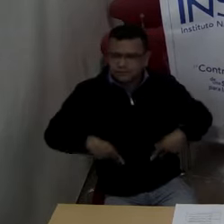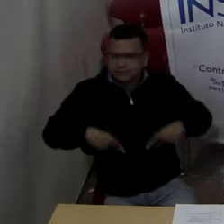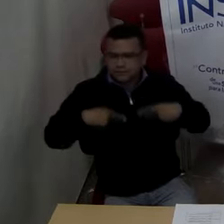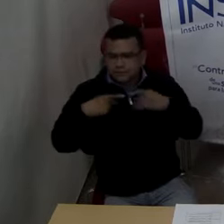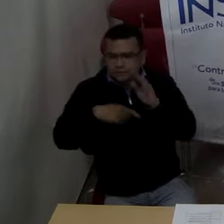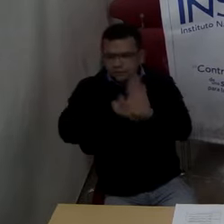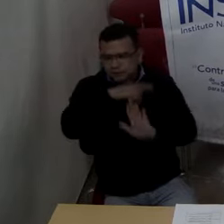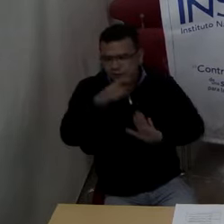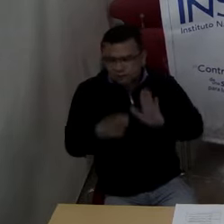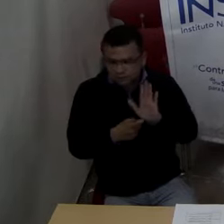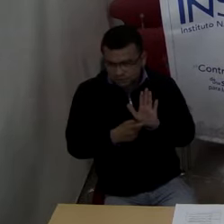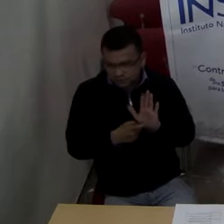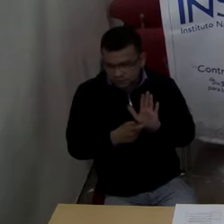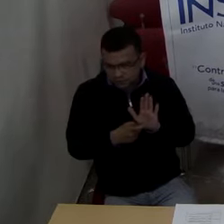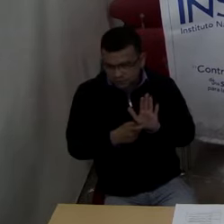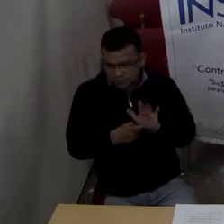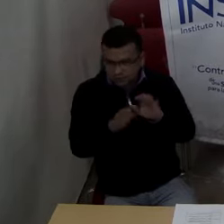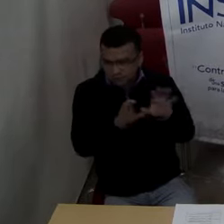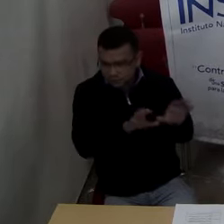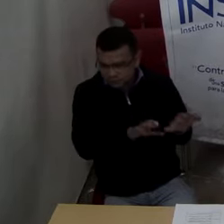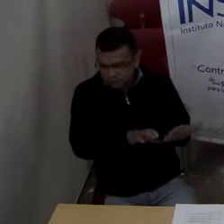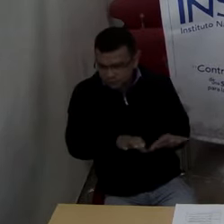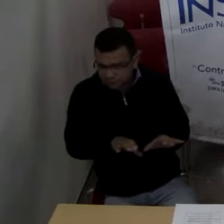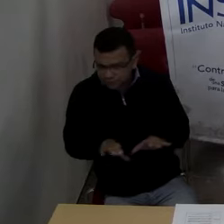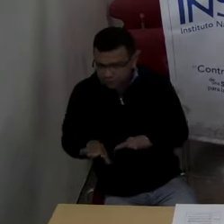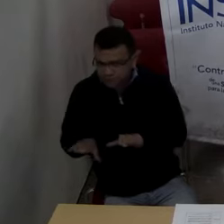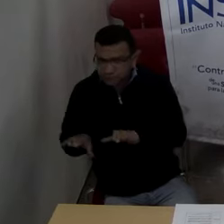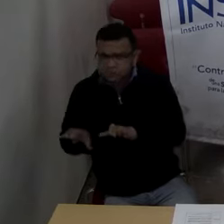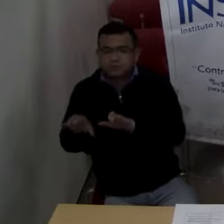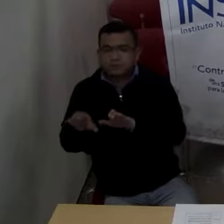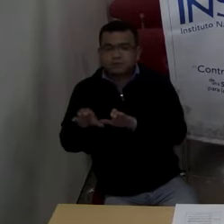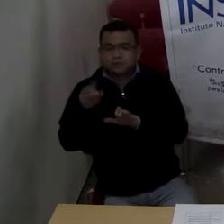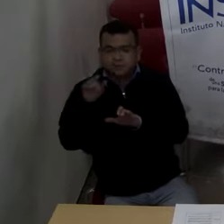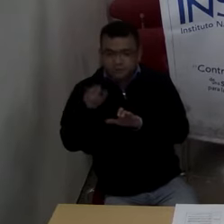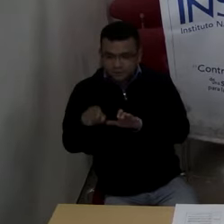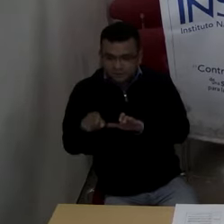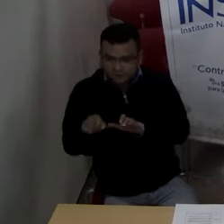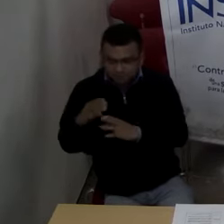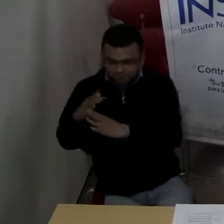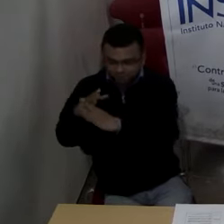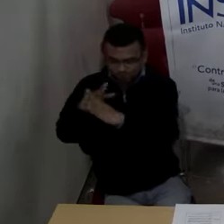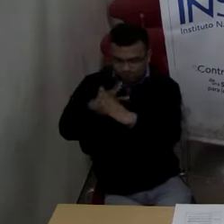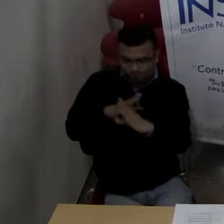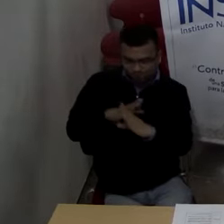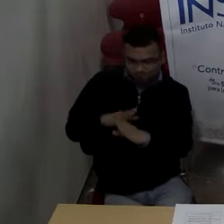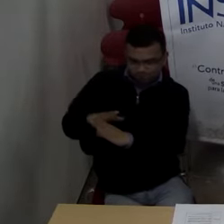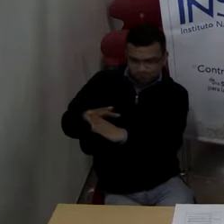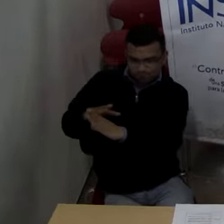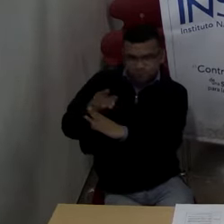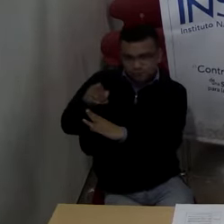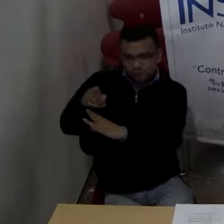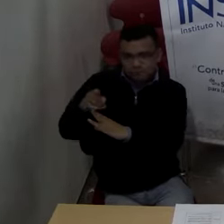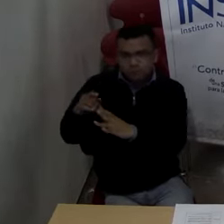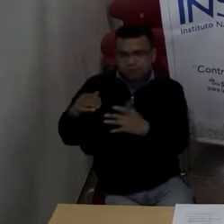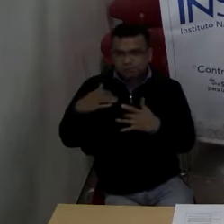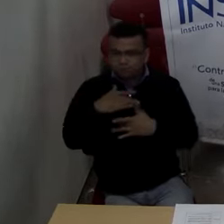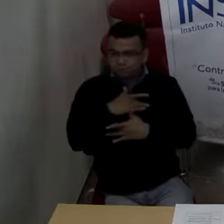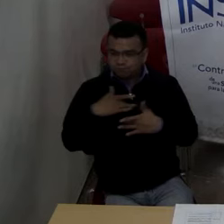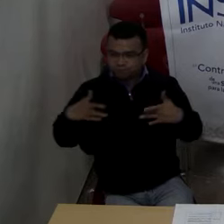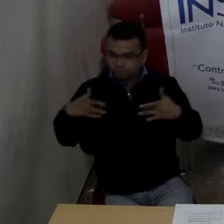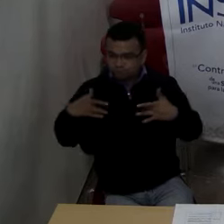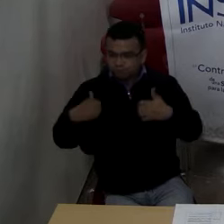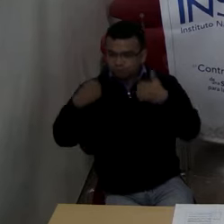conductas protectoras entonces son aquellos comportamientos que nos protegen de la enfermedad y son pues